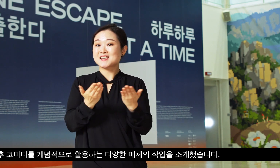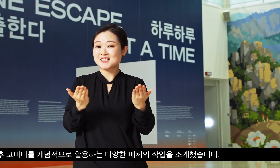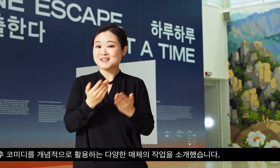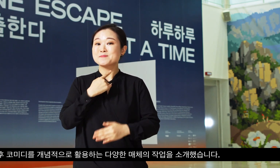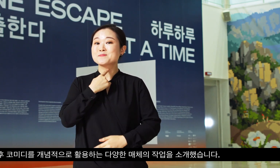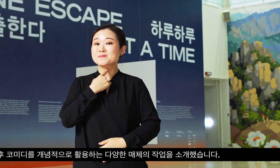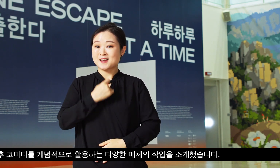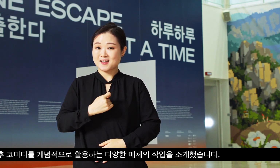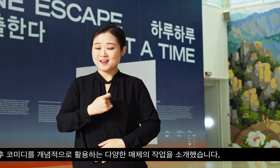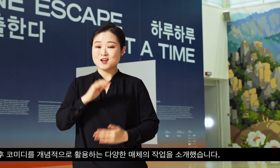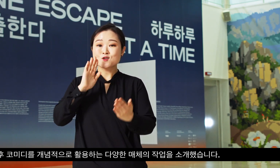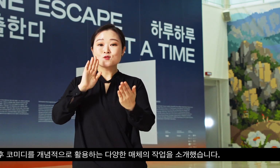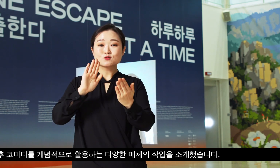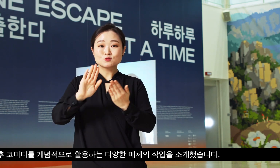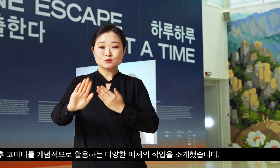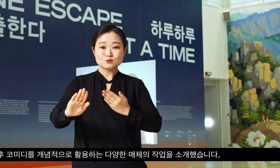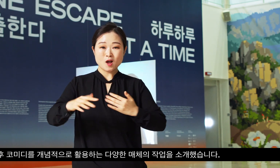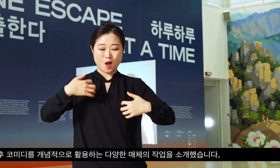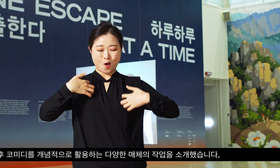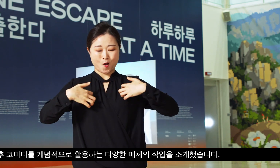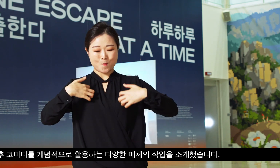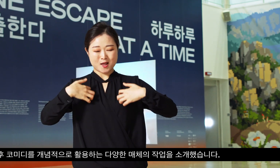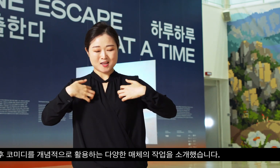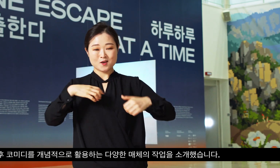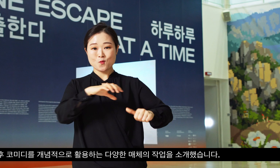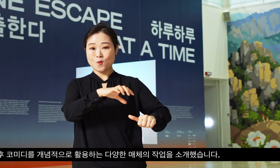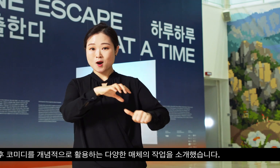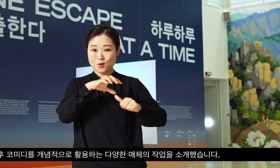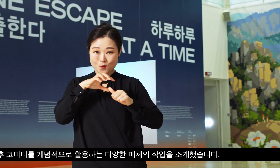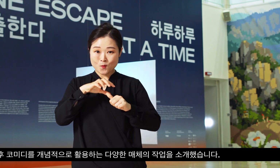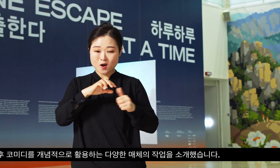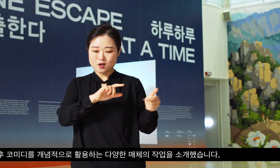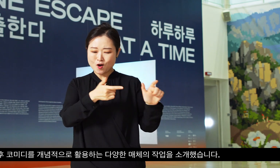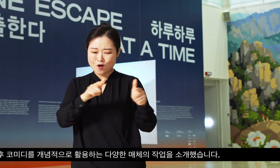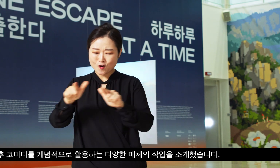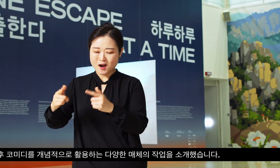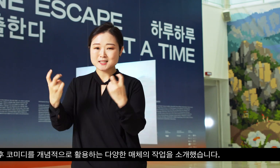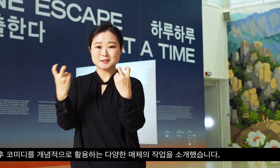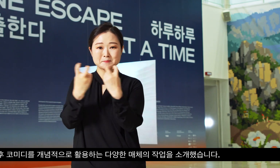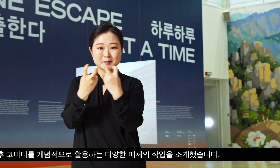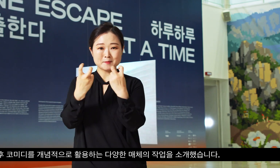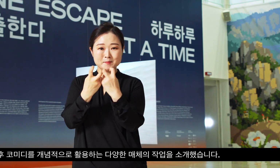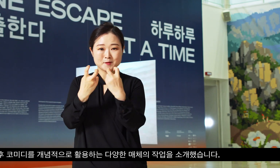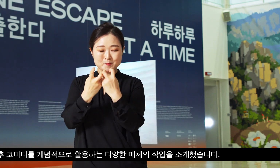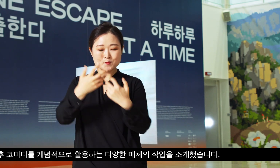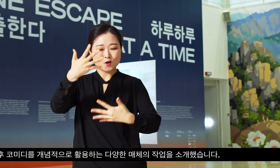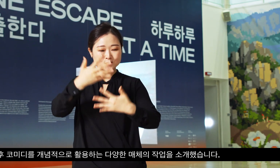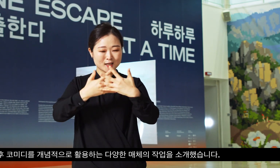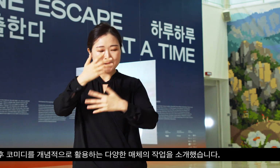이후 코미디를 개념적으로 활용하는 다양한 매체의 작업을 소개했습니다.